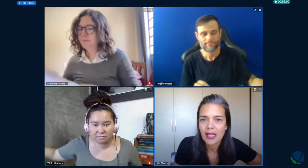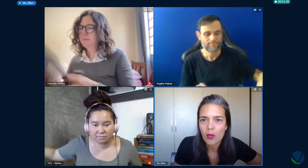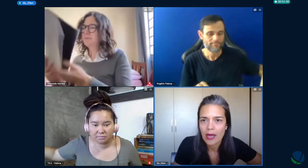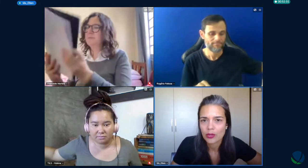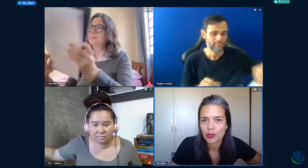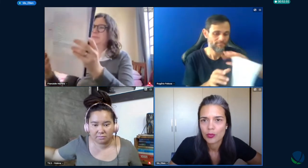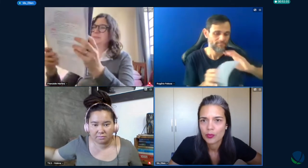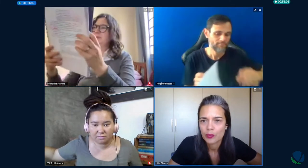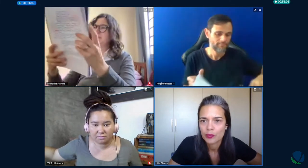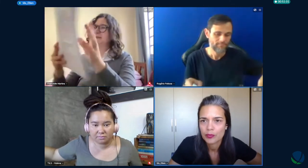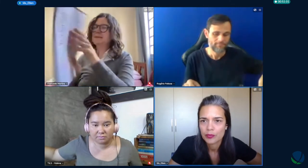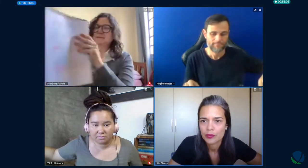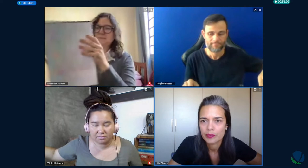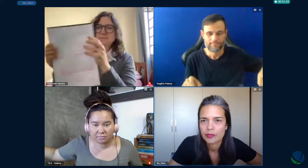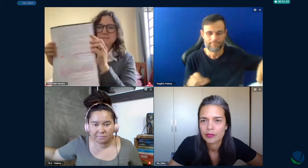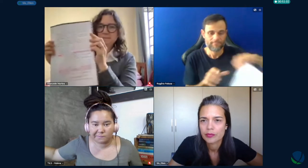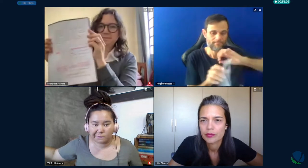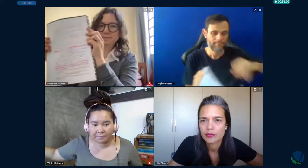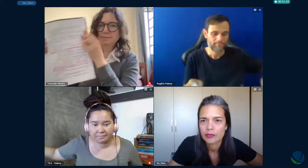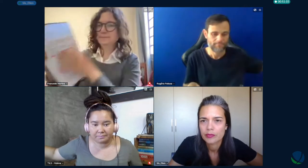Página 34.